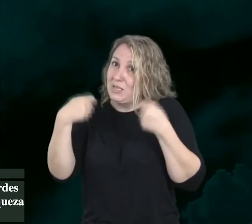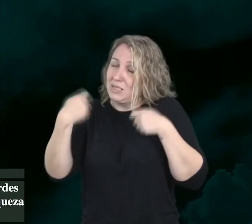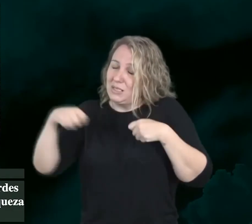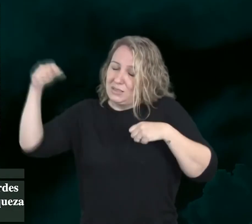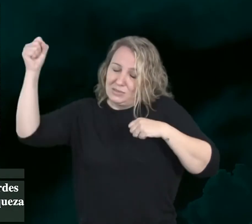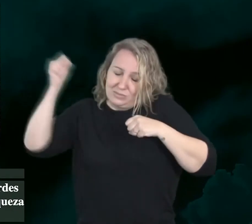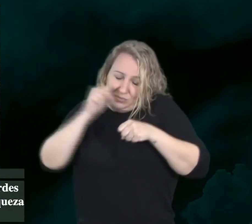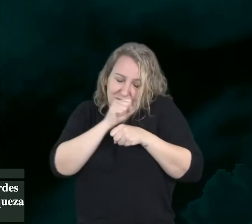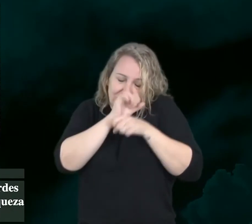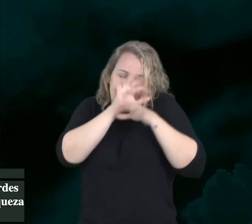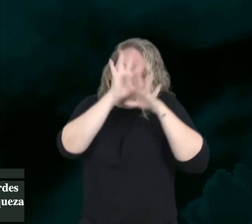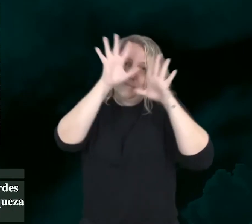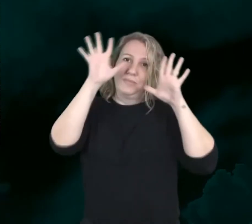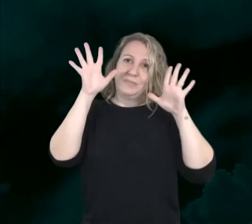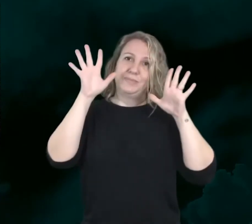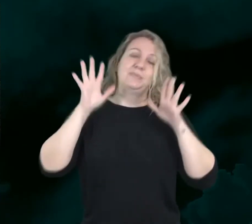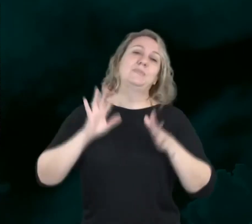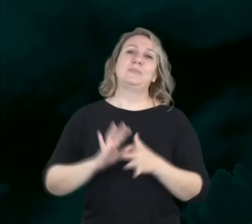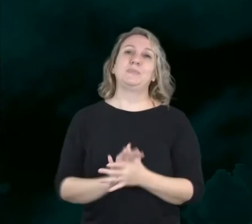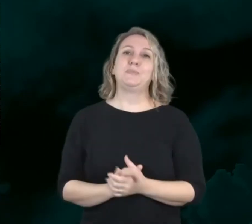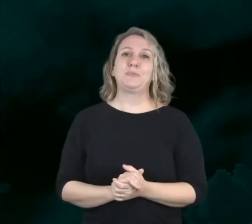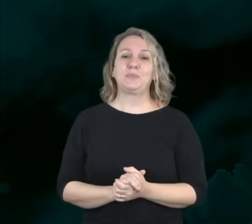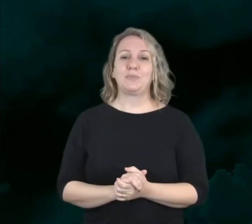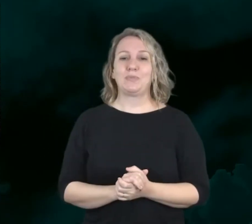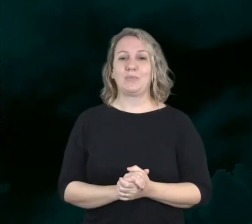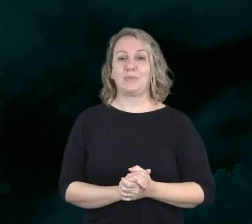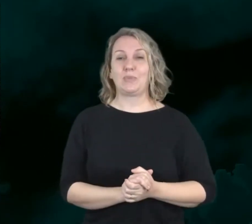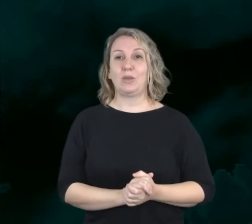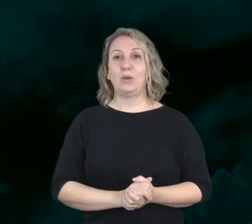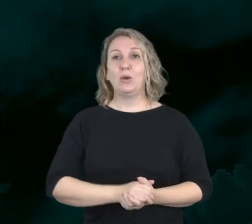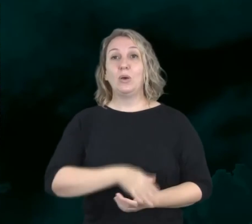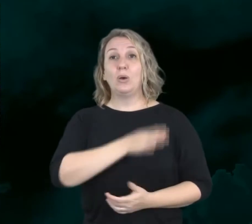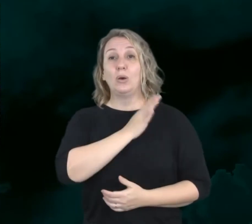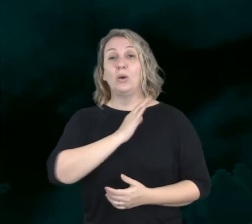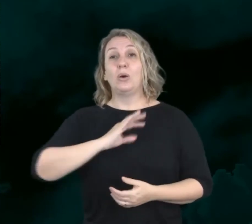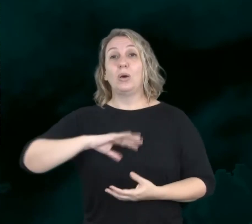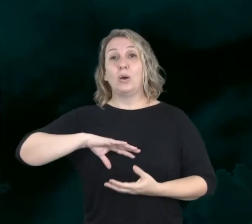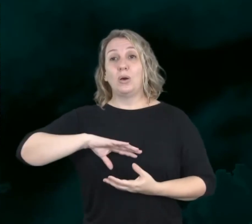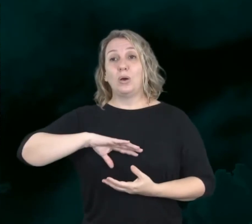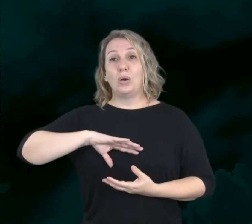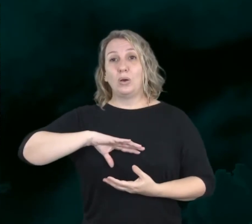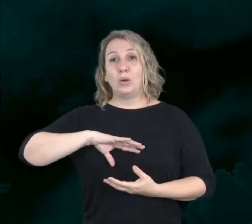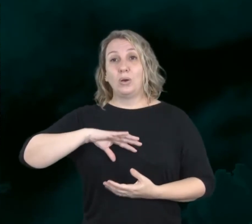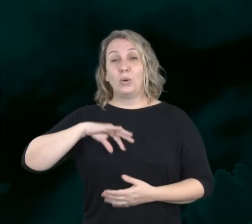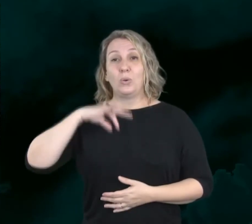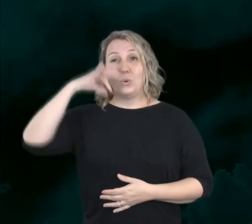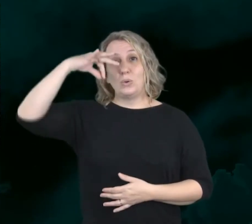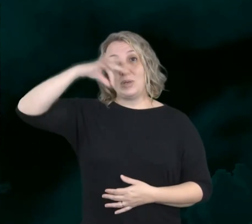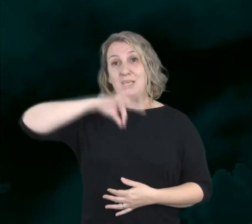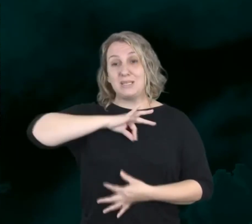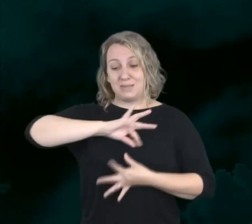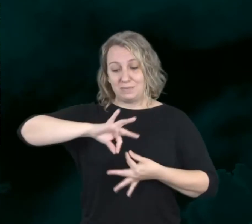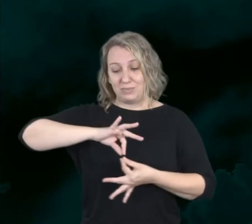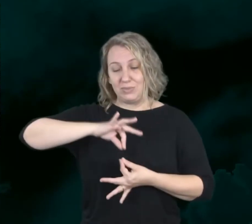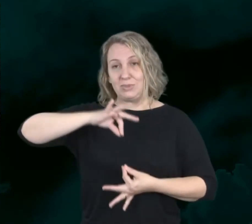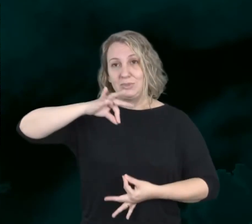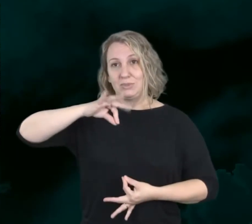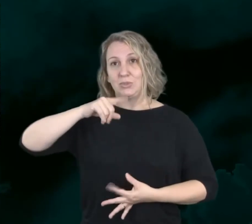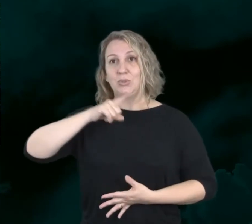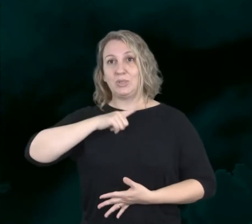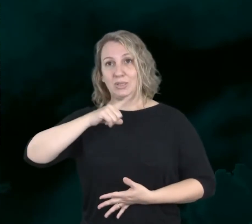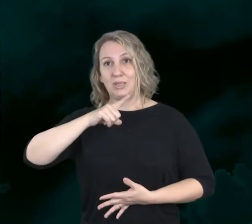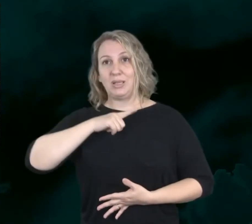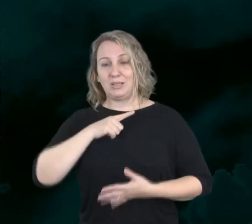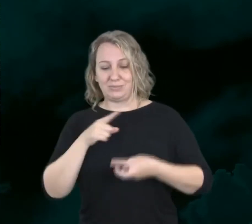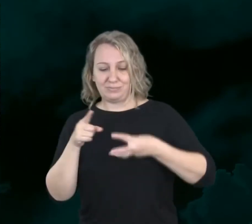que é uma parte do Espírito que faz a ligação com a nossa alma, né? E o líder da